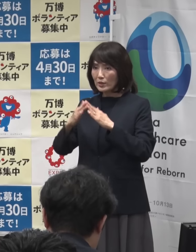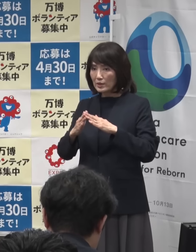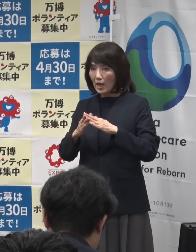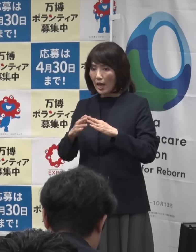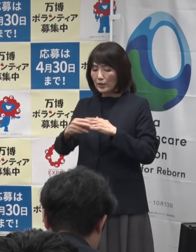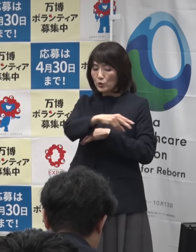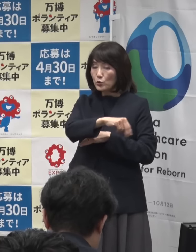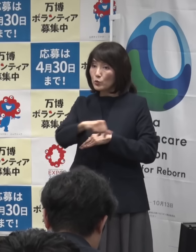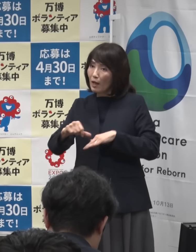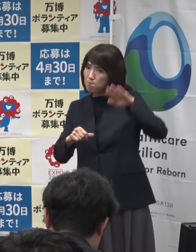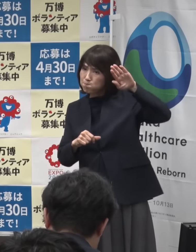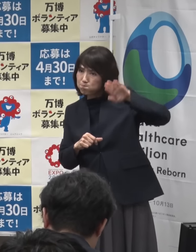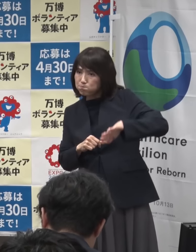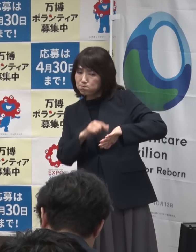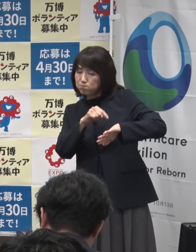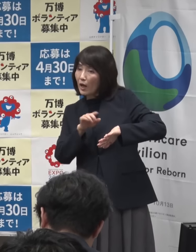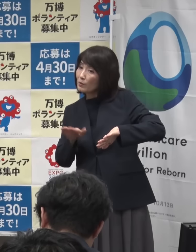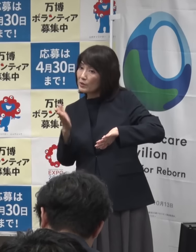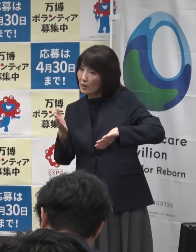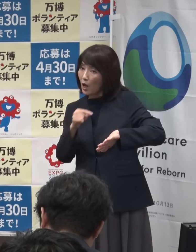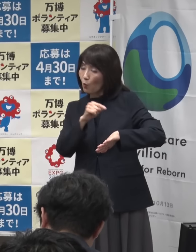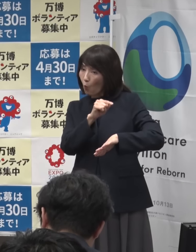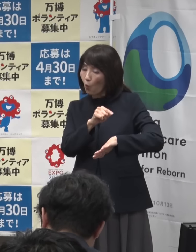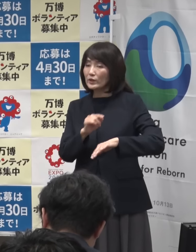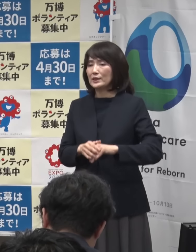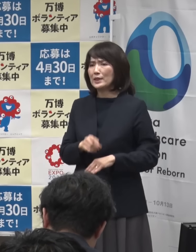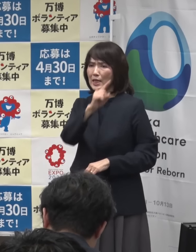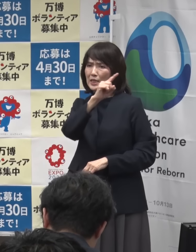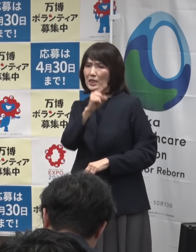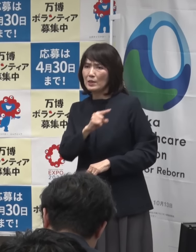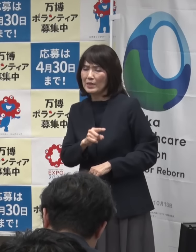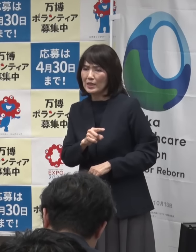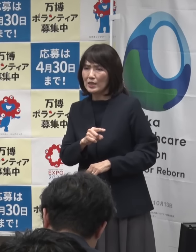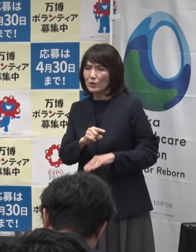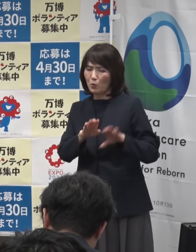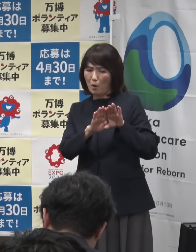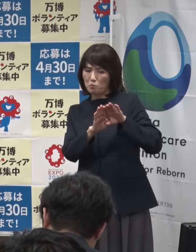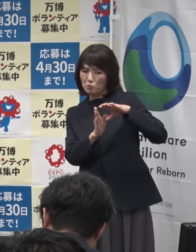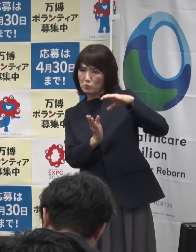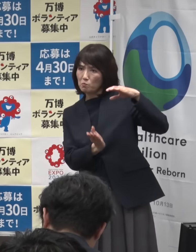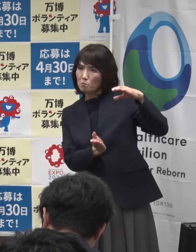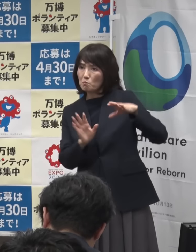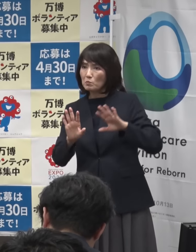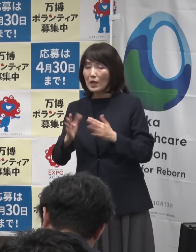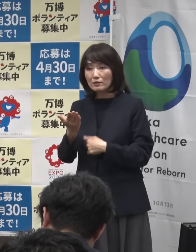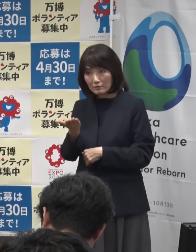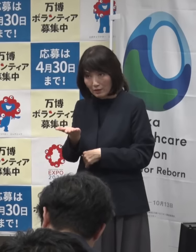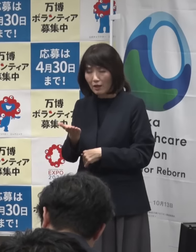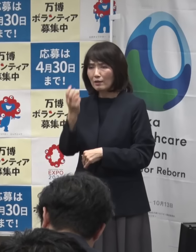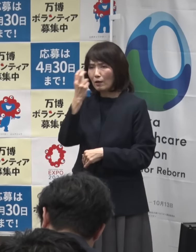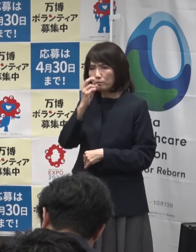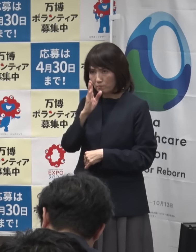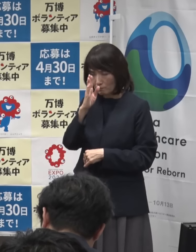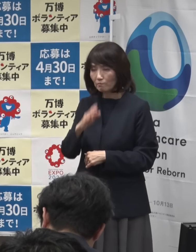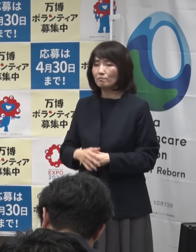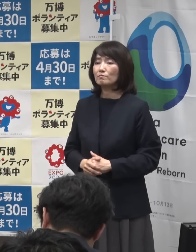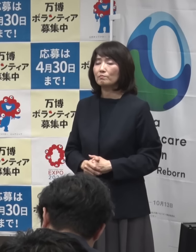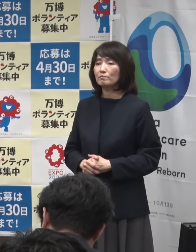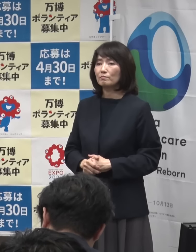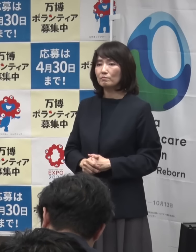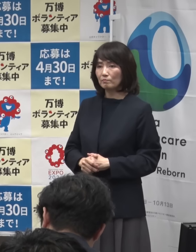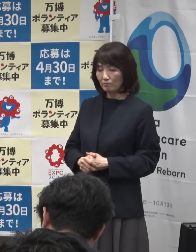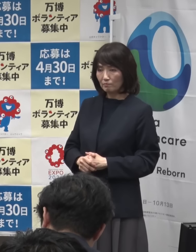ありますかと、そしてその擁壁があったとして、擁壁にひび割れとかたわみはありませんかと、ぜひ確認をしてもらいたいと思います。また